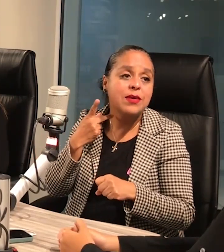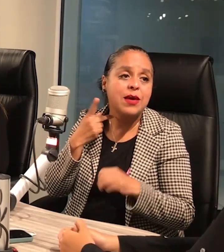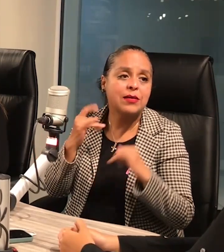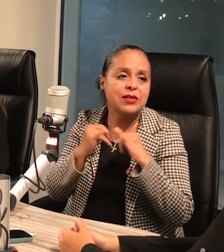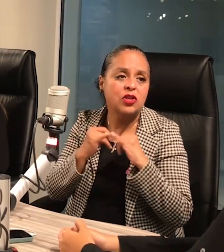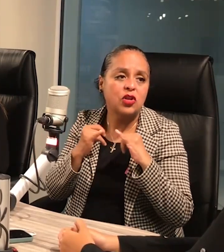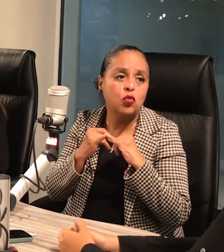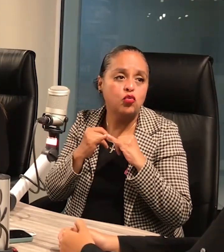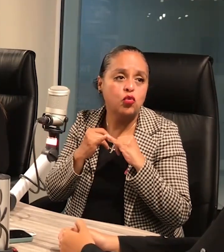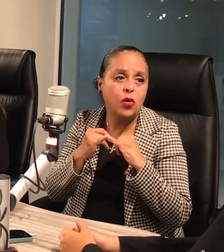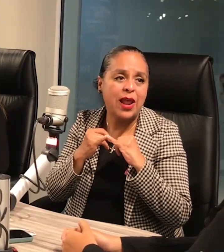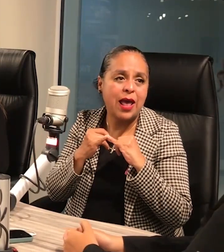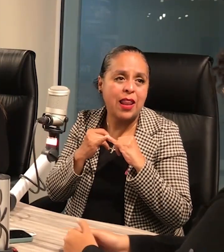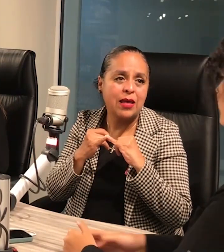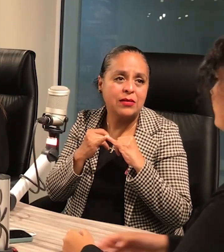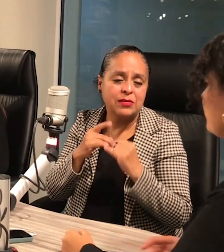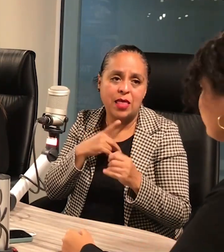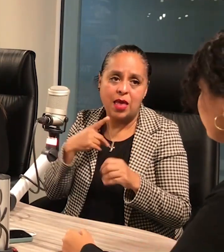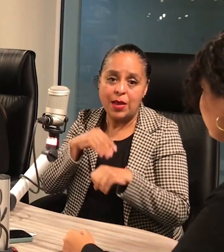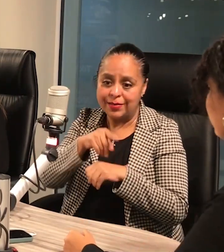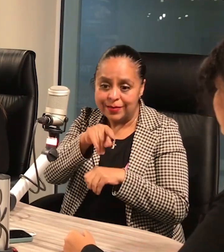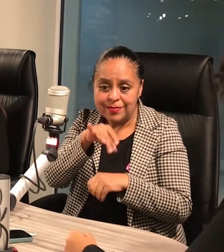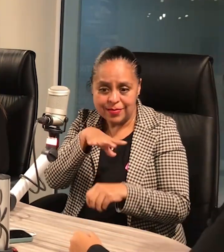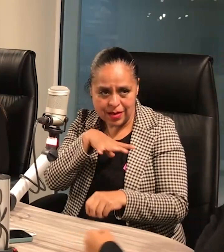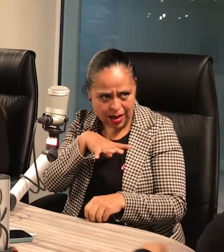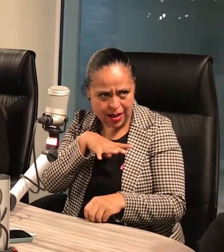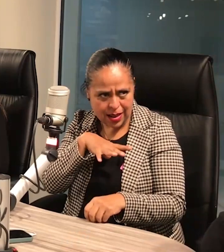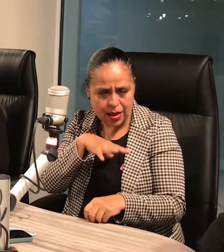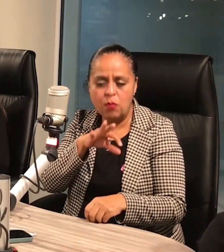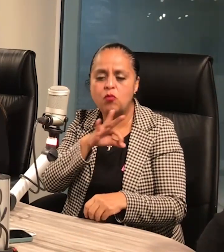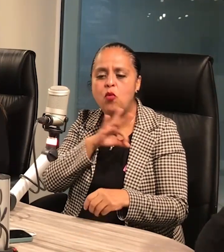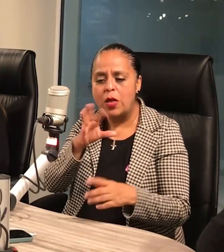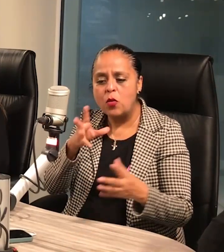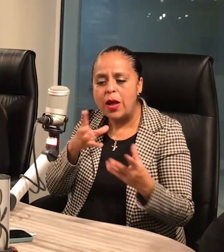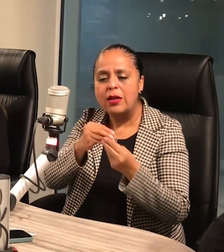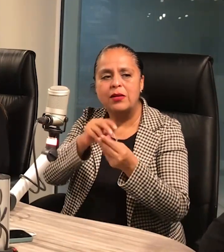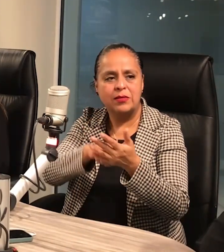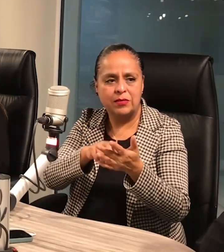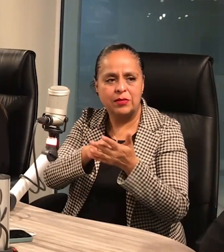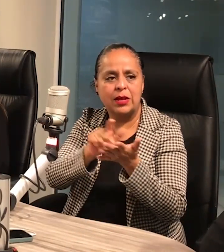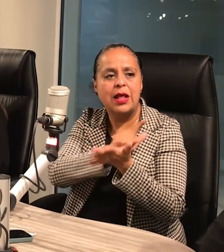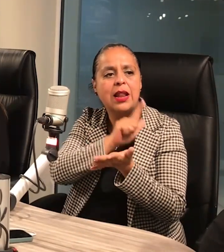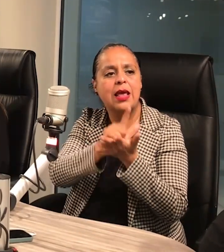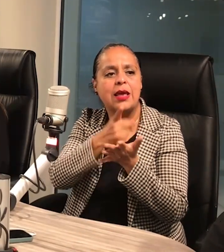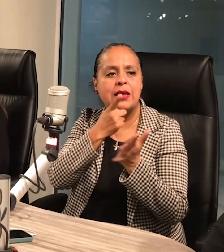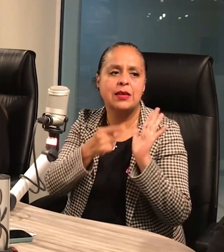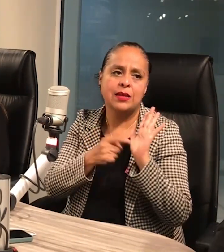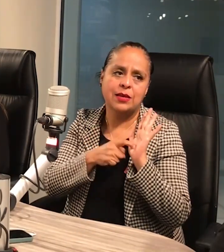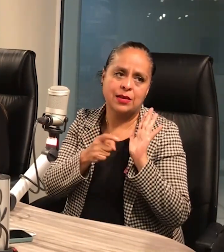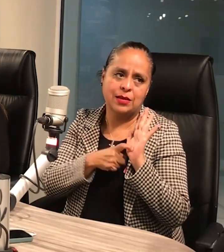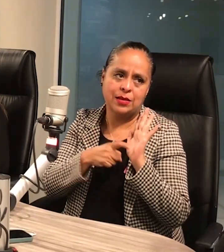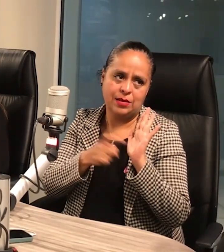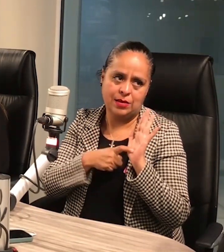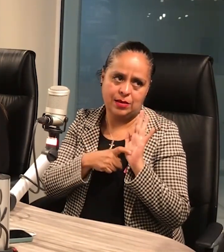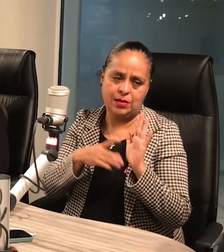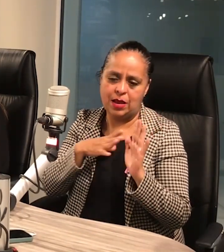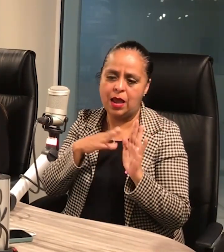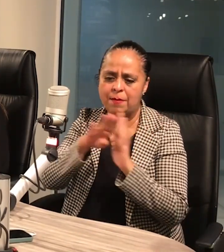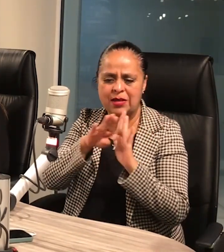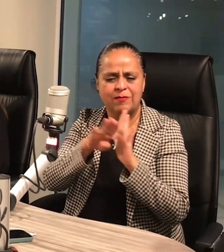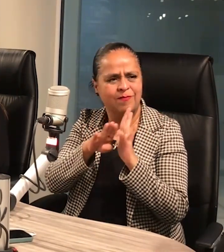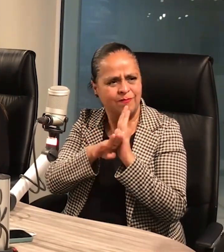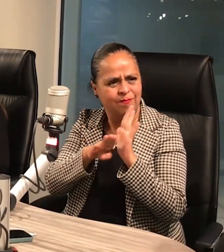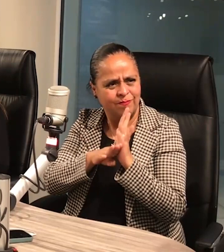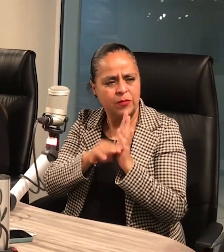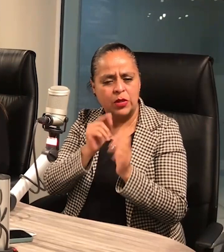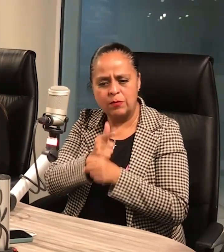institucionales, y las que sí lo tienen, tratar de armonizarlo de acuerdo a la ley. Entonces hay algunas especificaciones que sí se toman